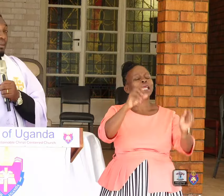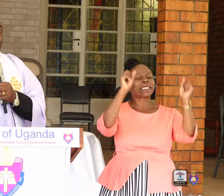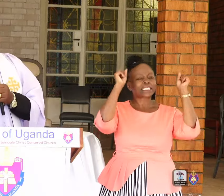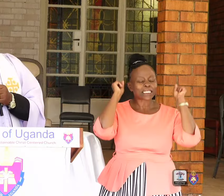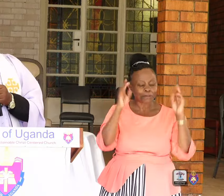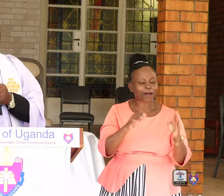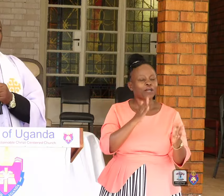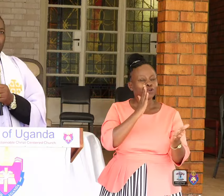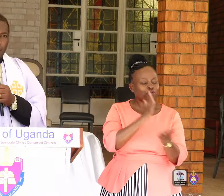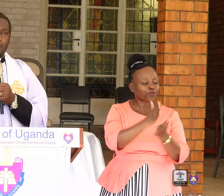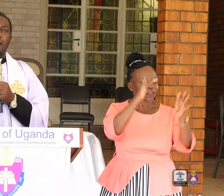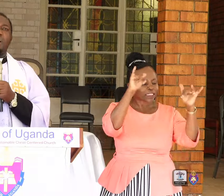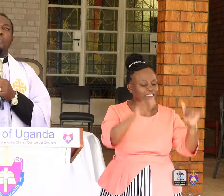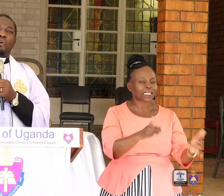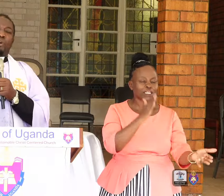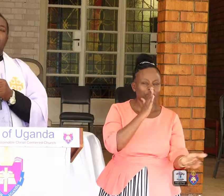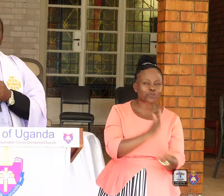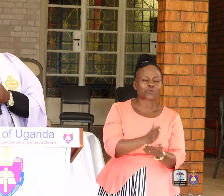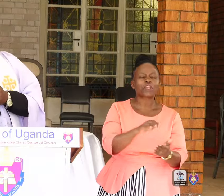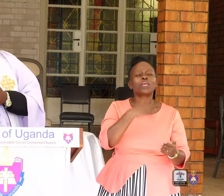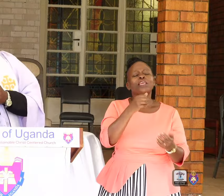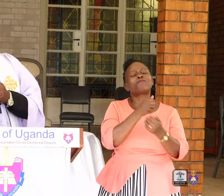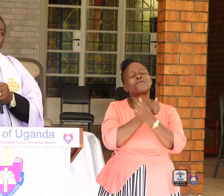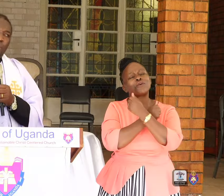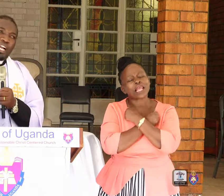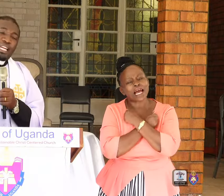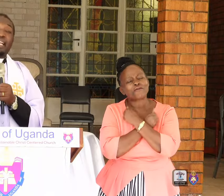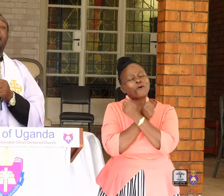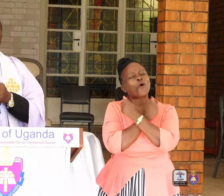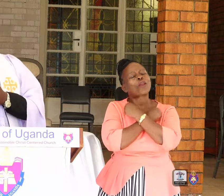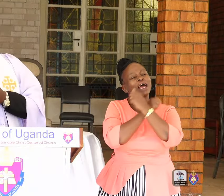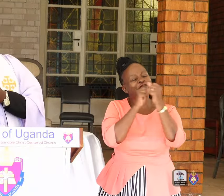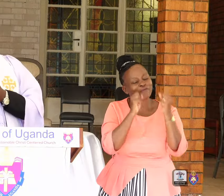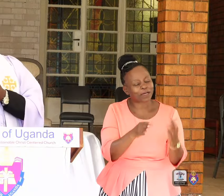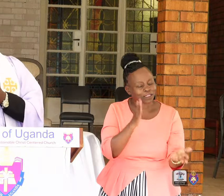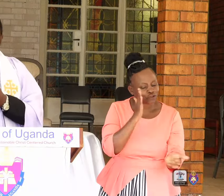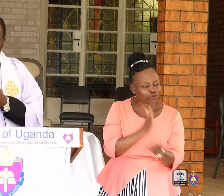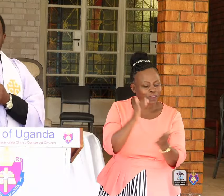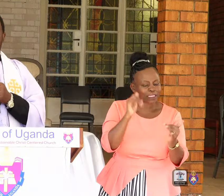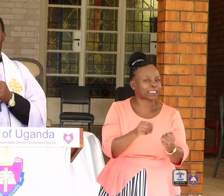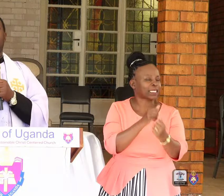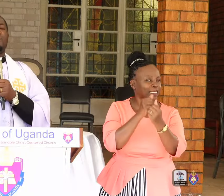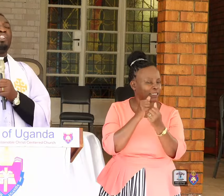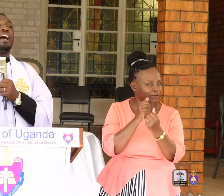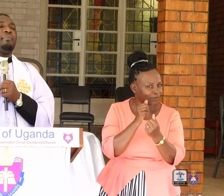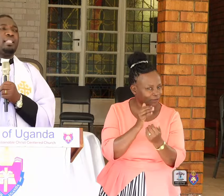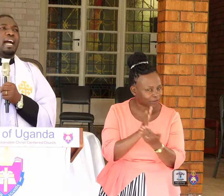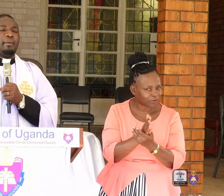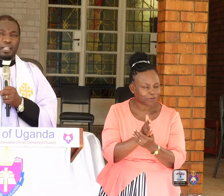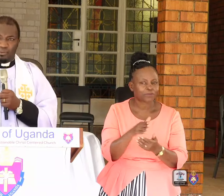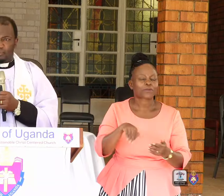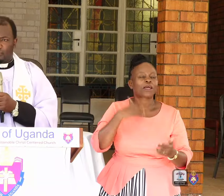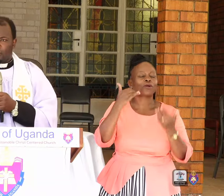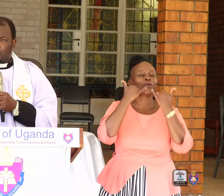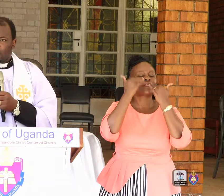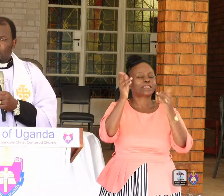gasigala maki mazima oba oyagala oba toyagala gasigala maki mazima nkigamba nnyo